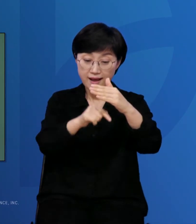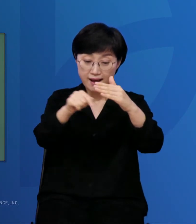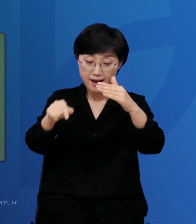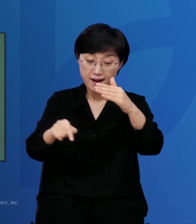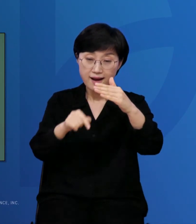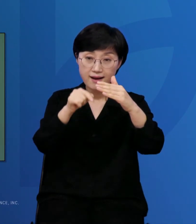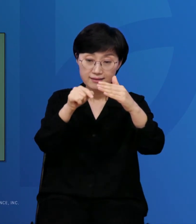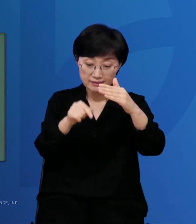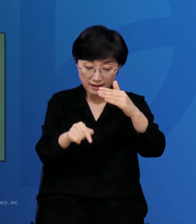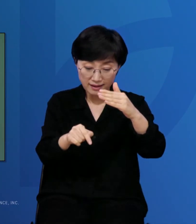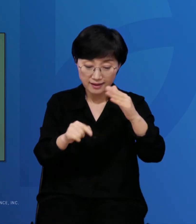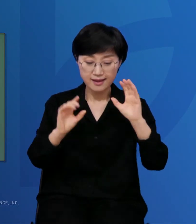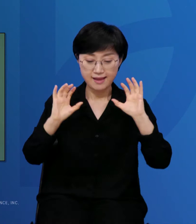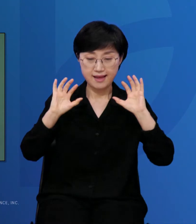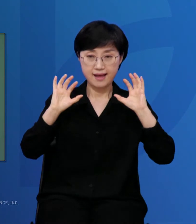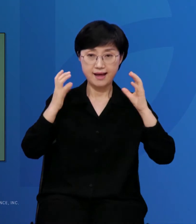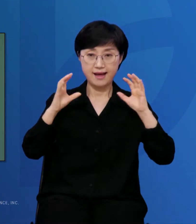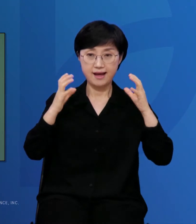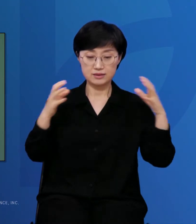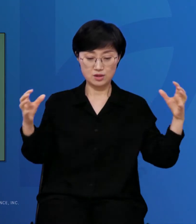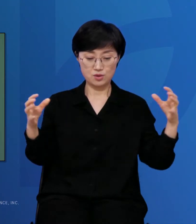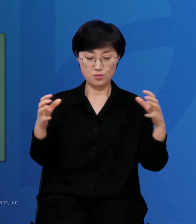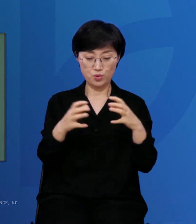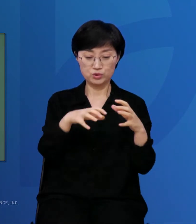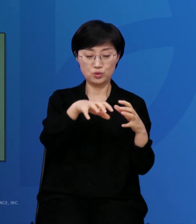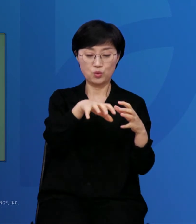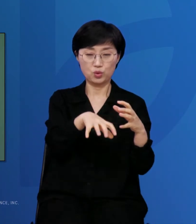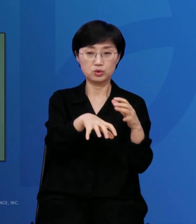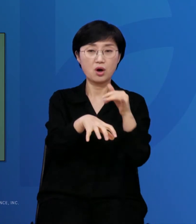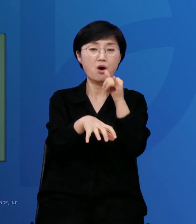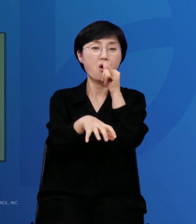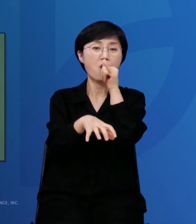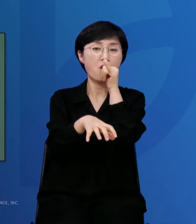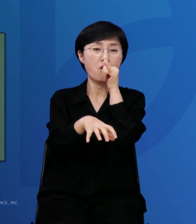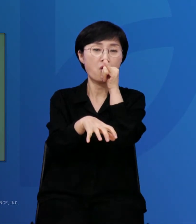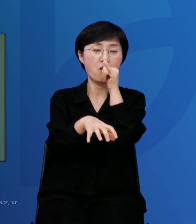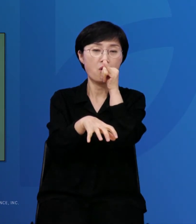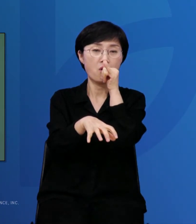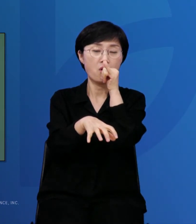아이들의 뜰이 있었다니까요.